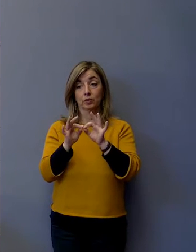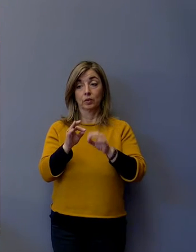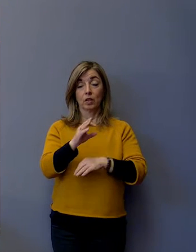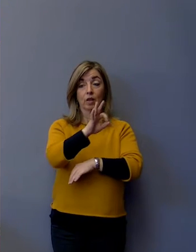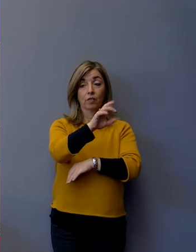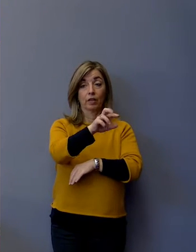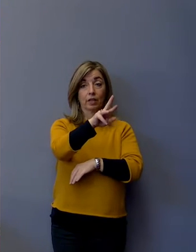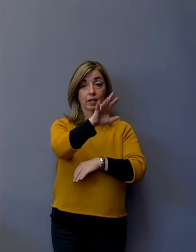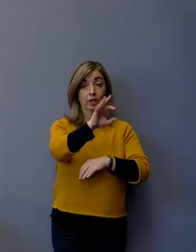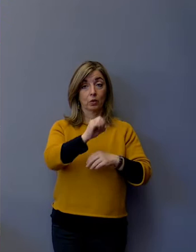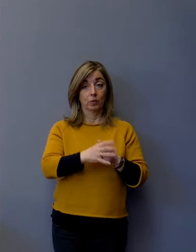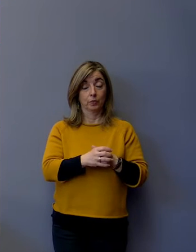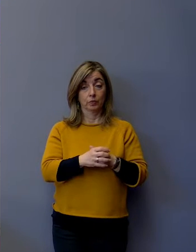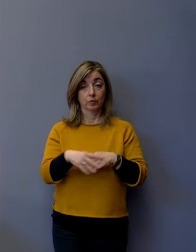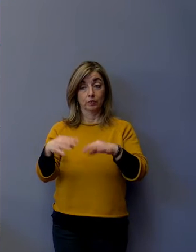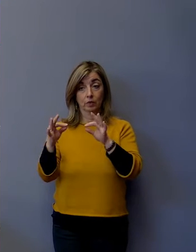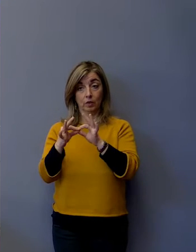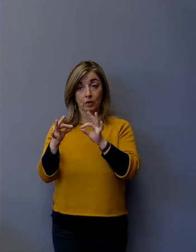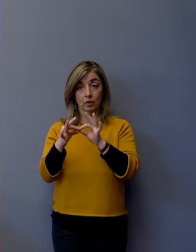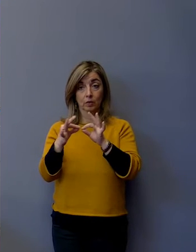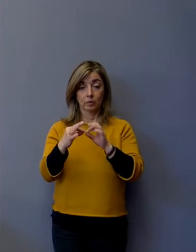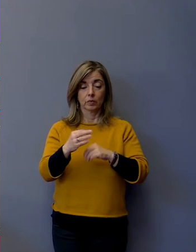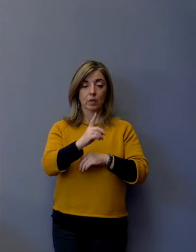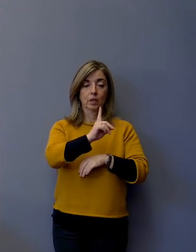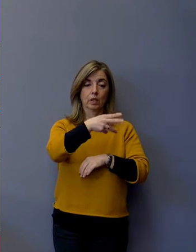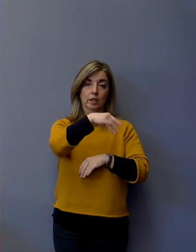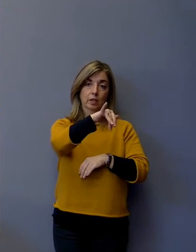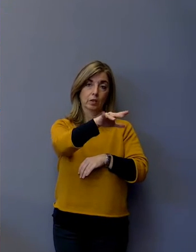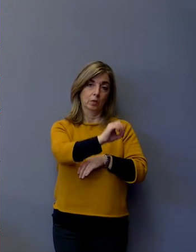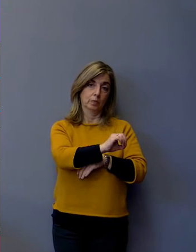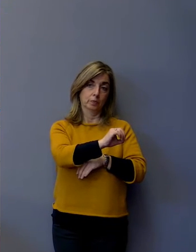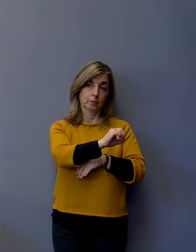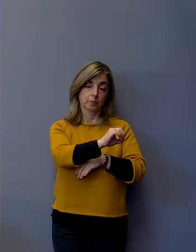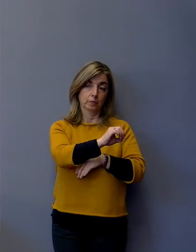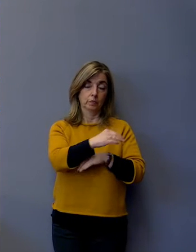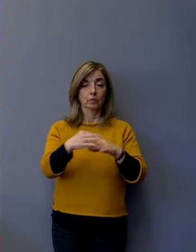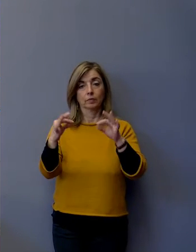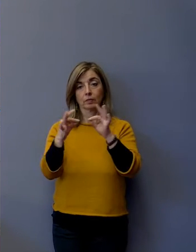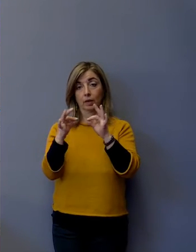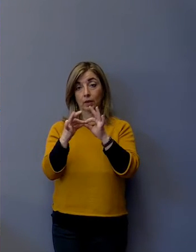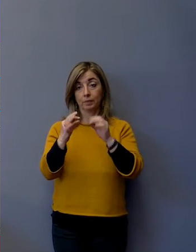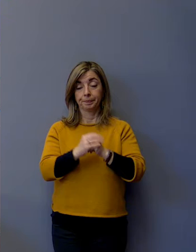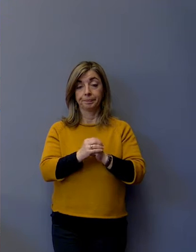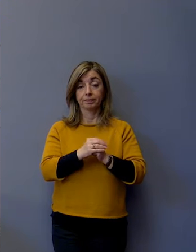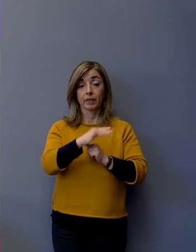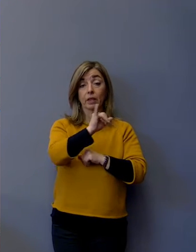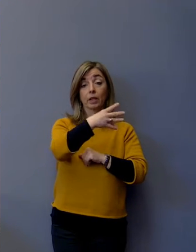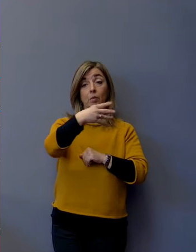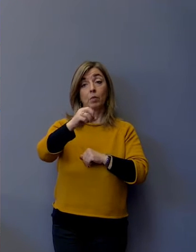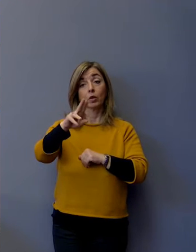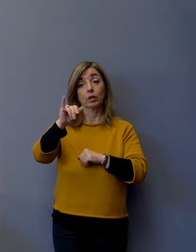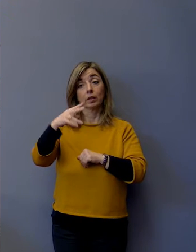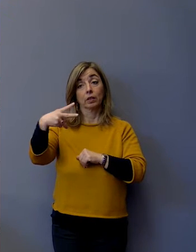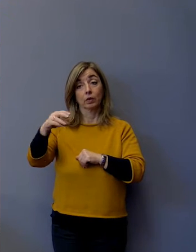ferrero consigliere grillo clamore come consigliere immordino